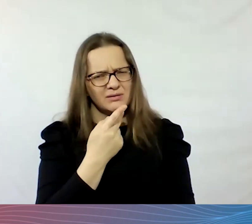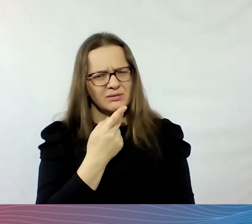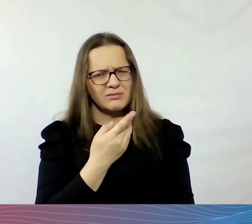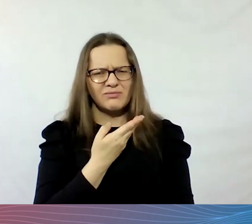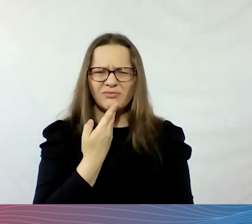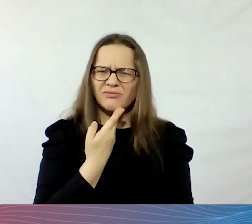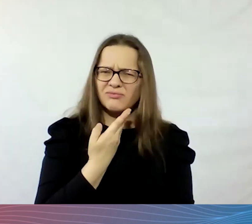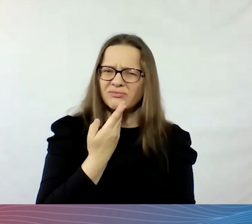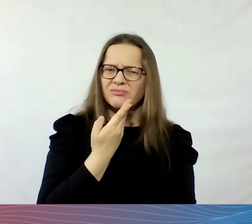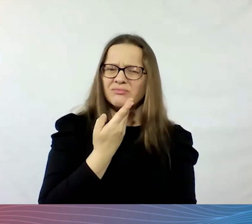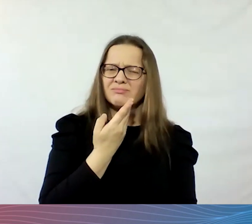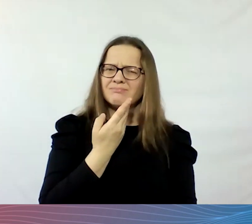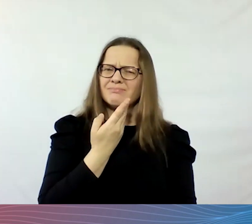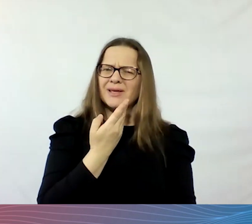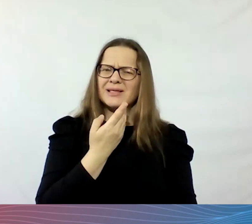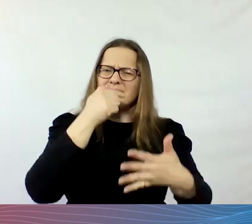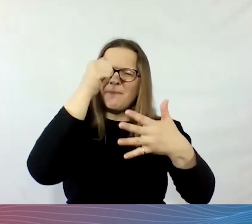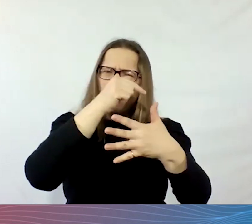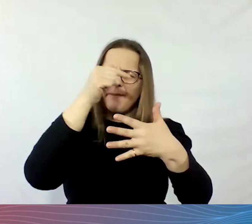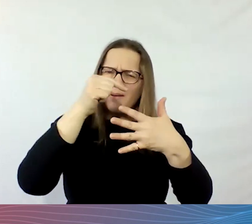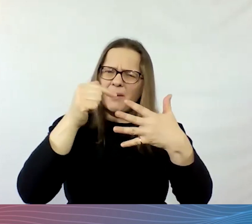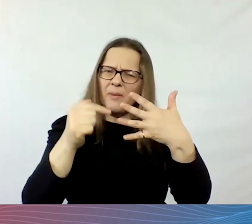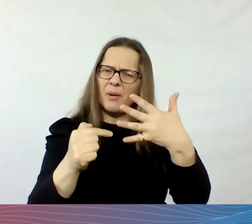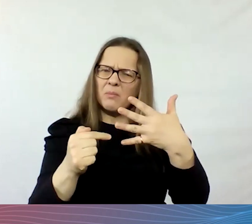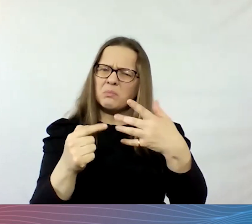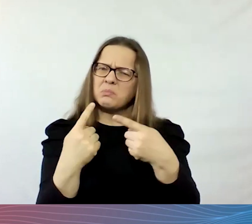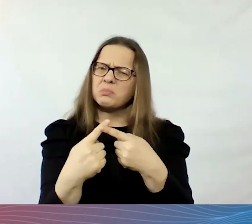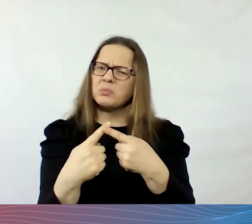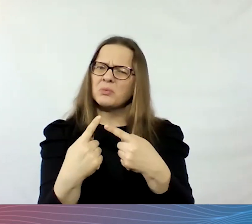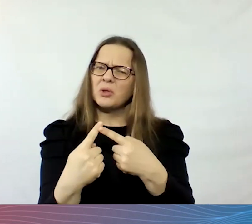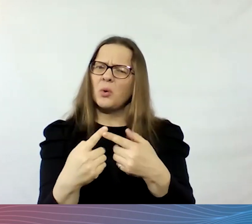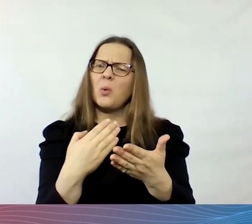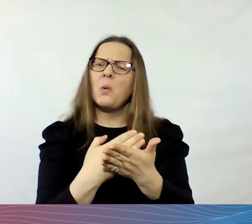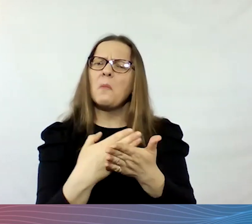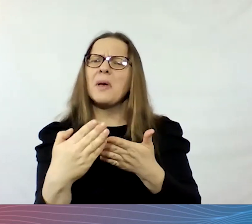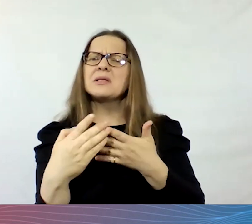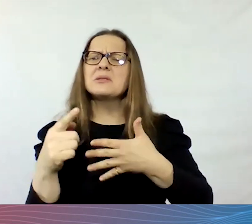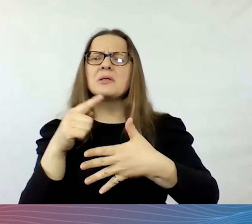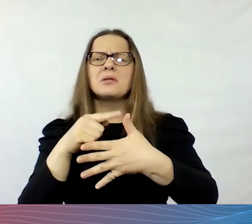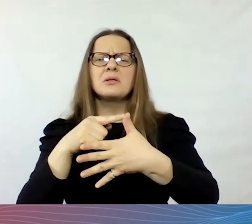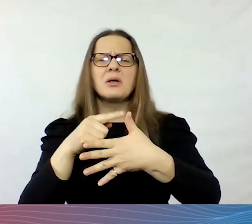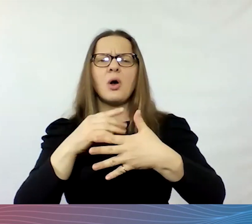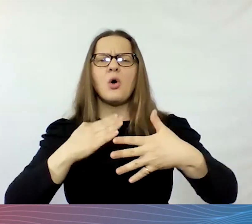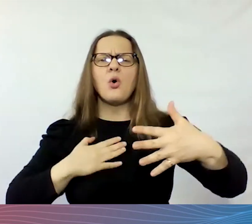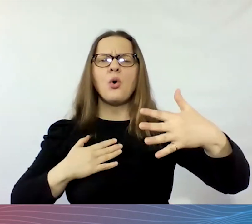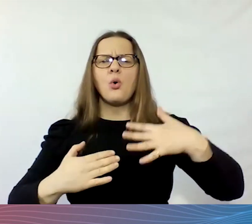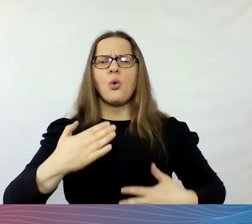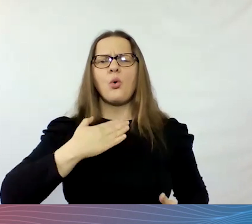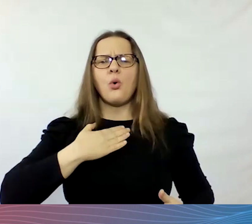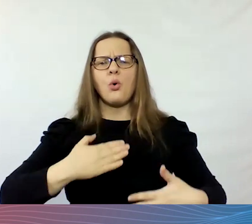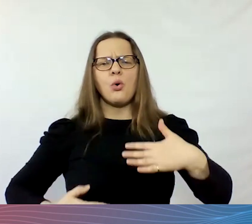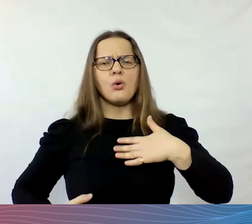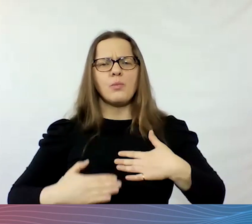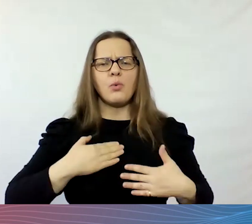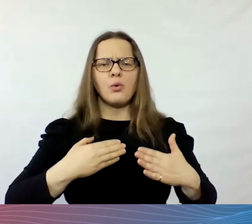eu não sei por que essa ordem. Por que ele começa com o corpo? Porque ele joga o primeiro trio, né?